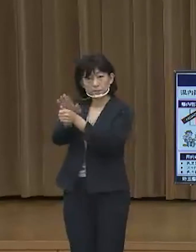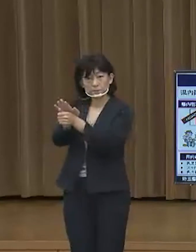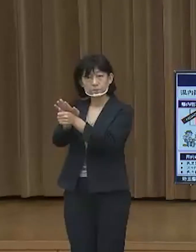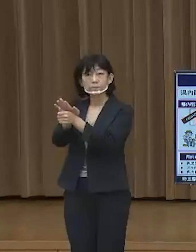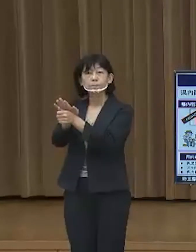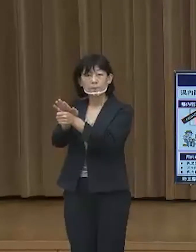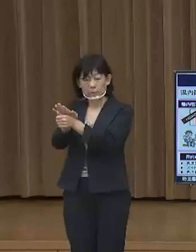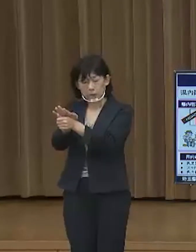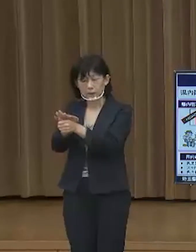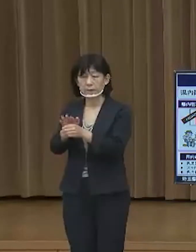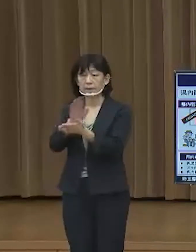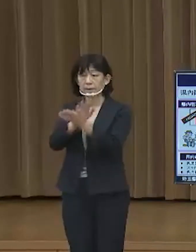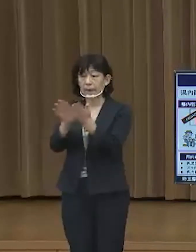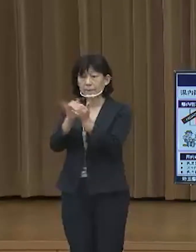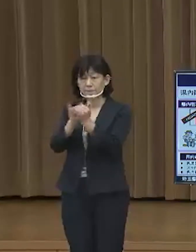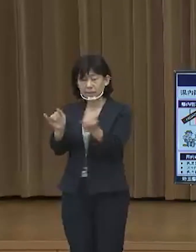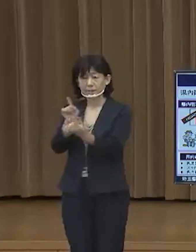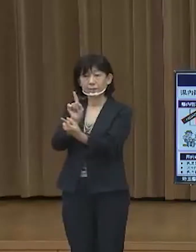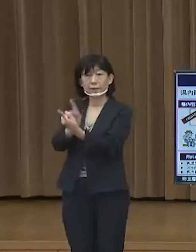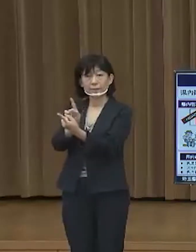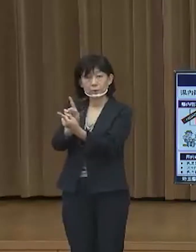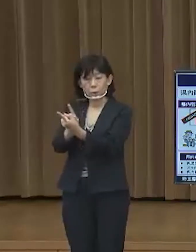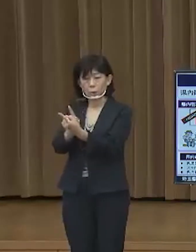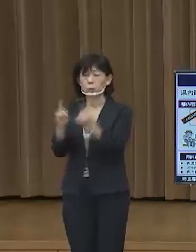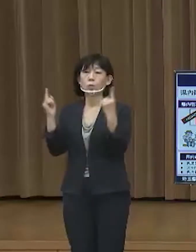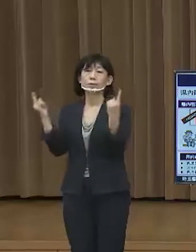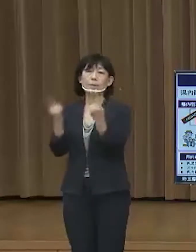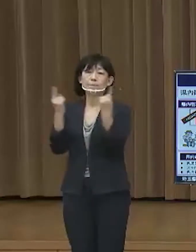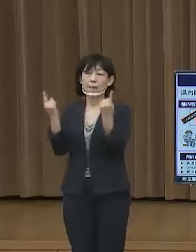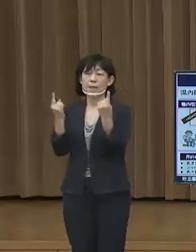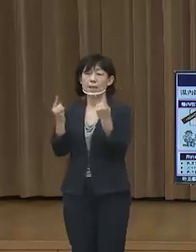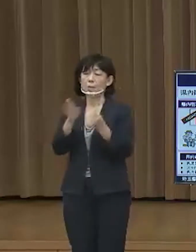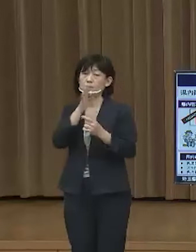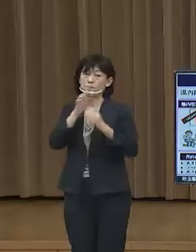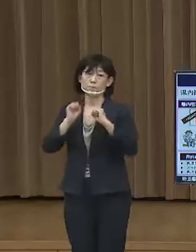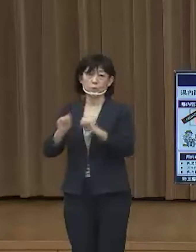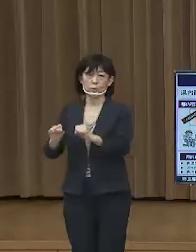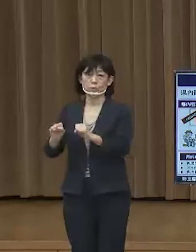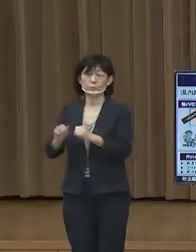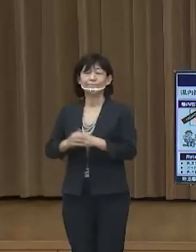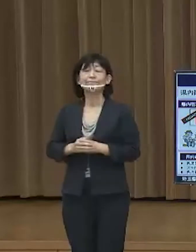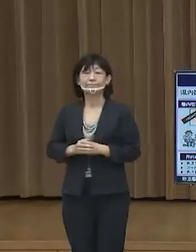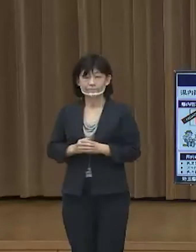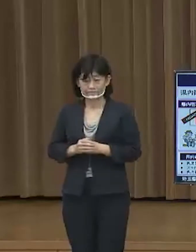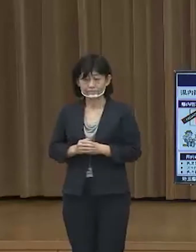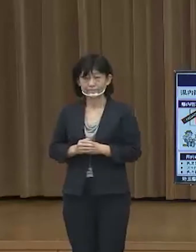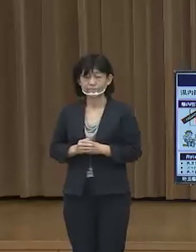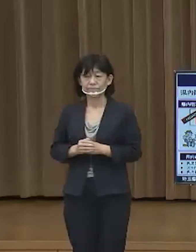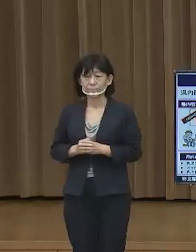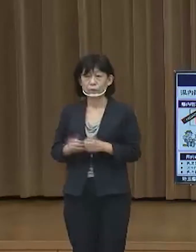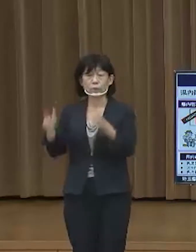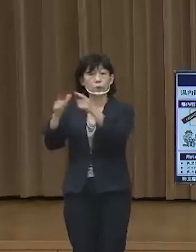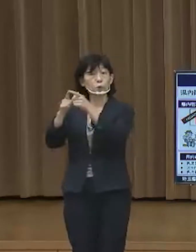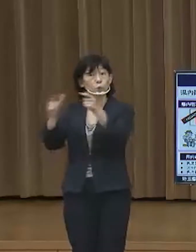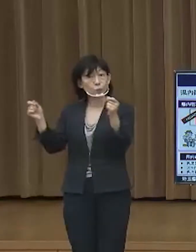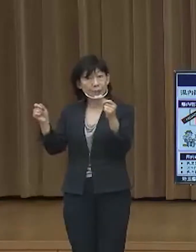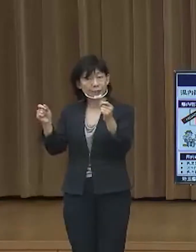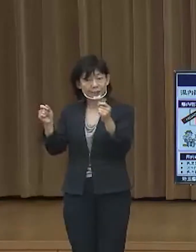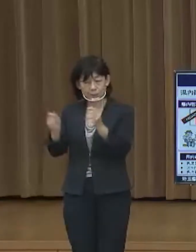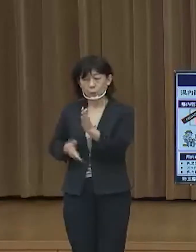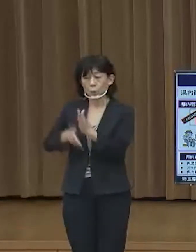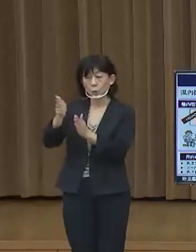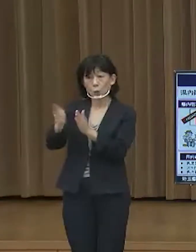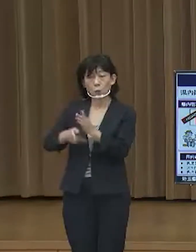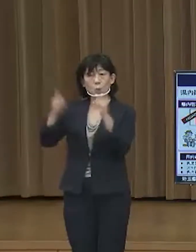今回は県民向けの観光キャンペーンを実施します。まず GoTo トラベル事業に活用